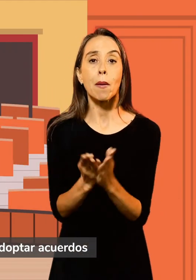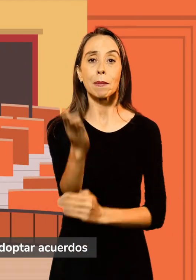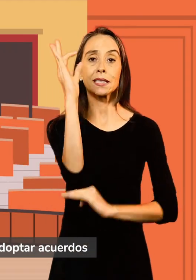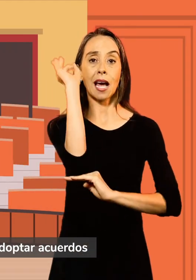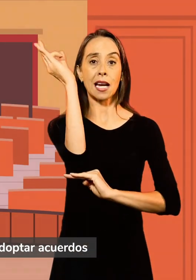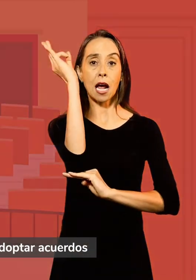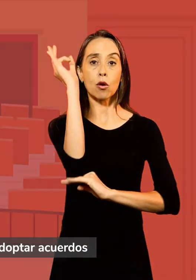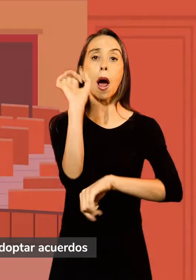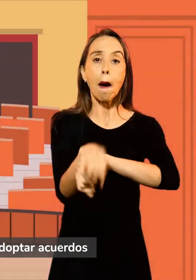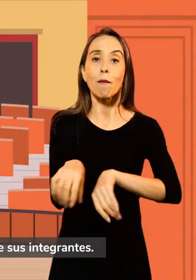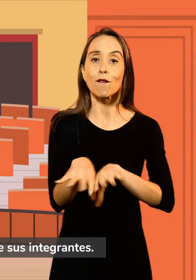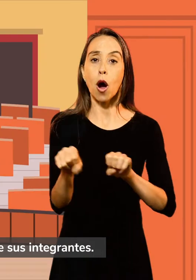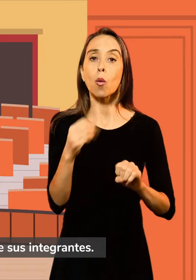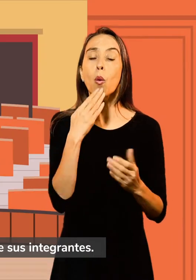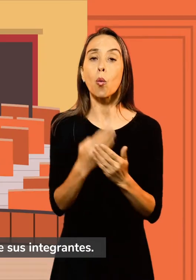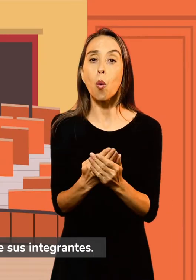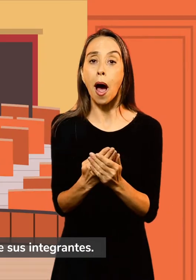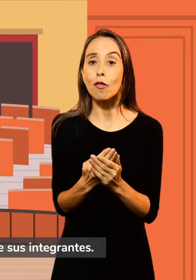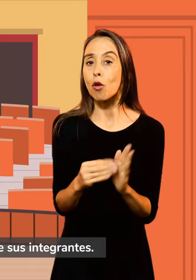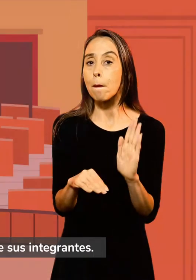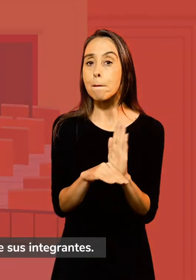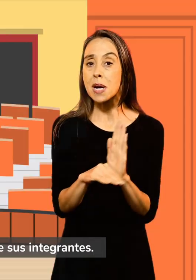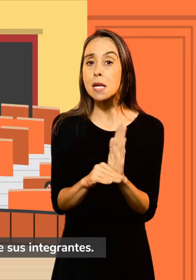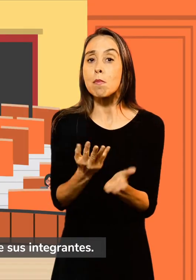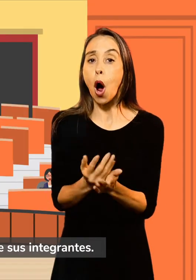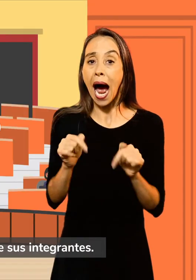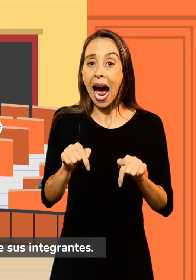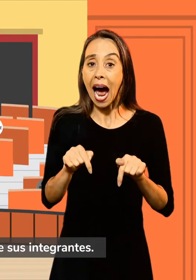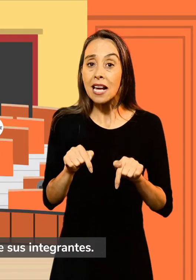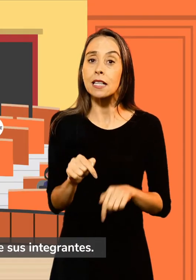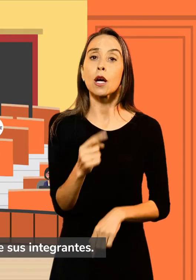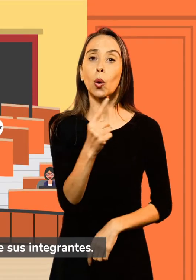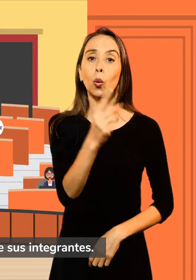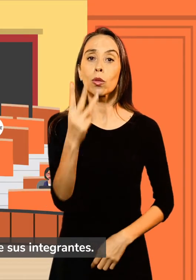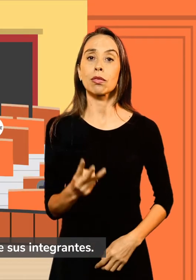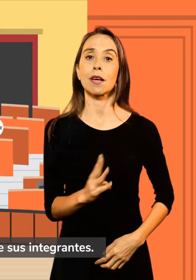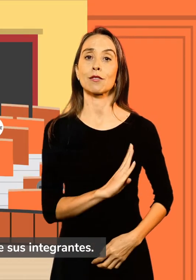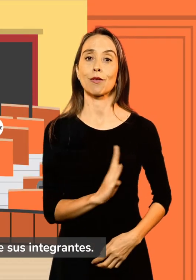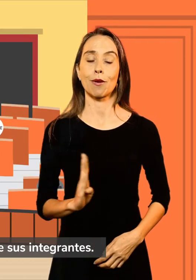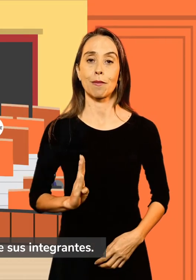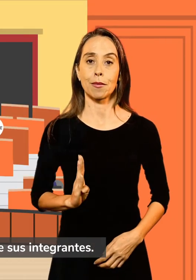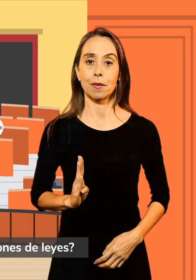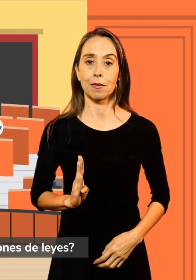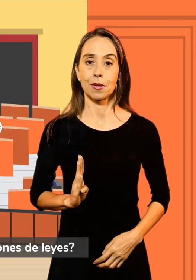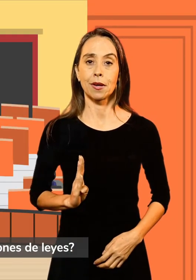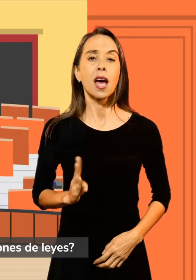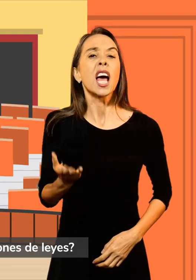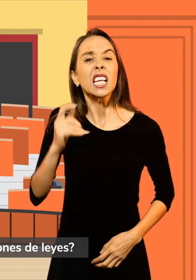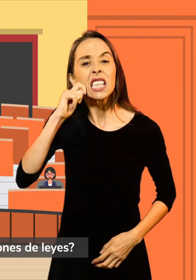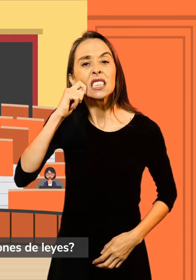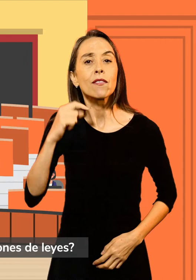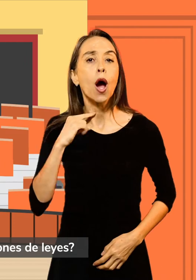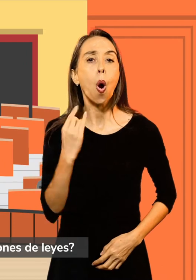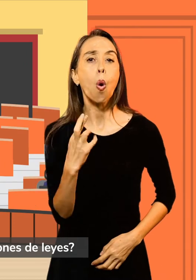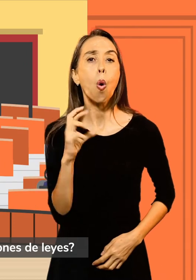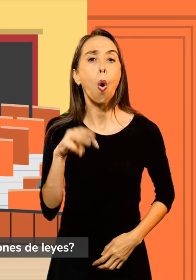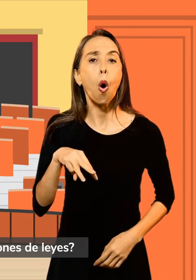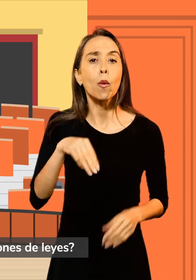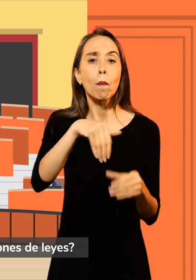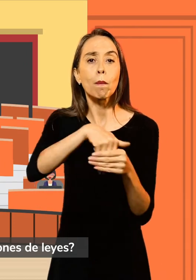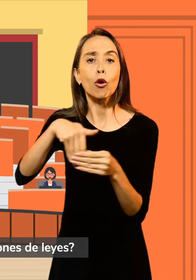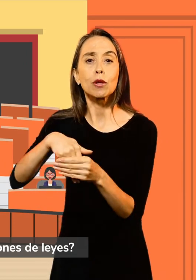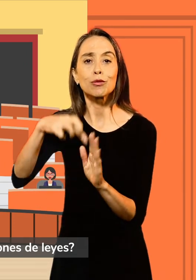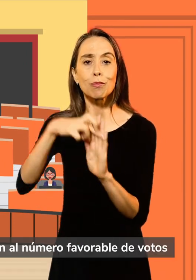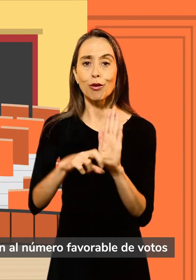sesión y adoptar acuerdos cuando hay al menos un tercio de sus integrantes. ¿Qué es el quórum de votaciones de